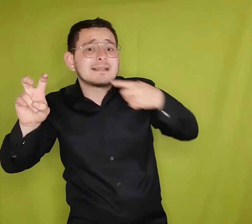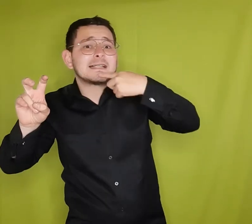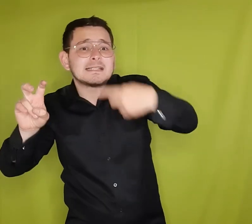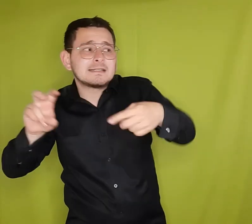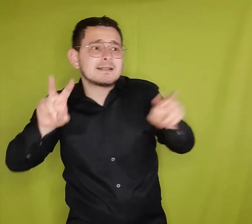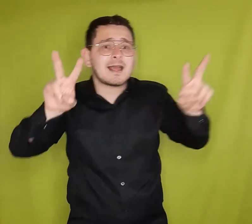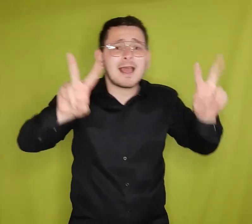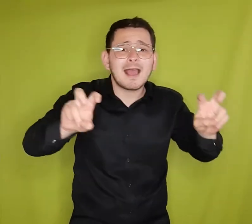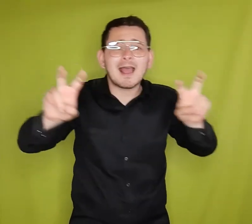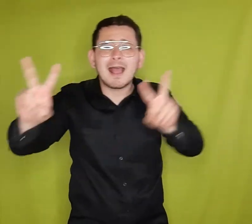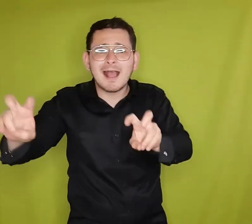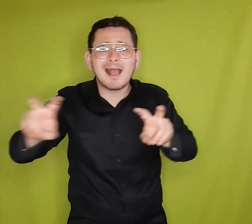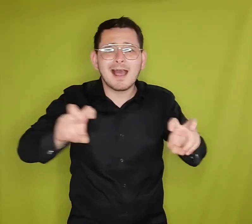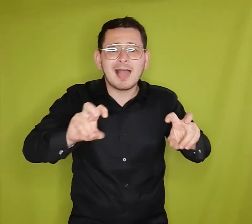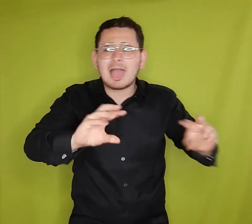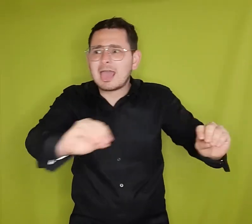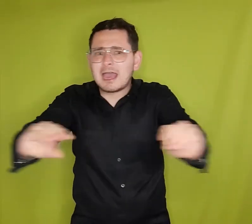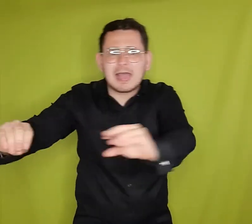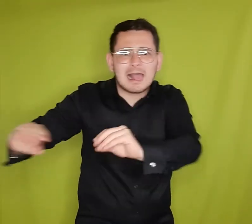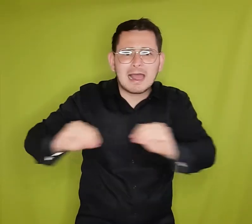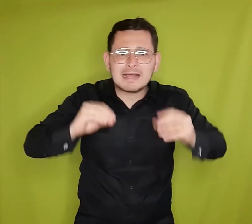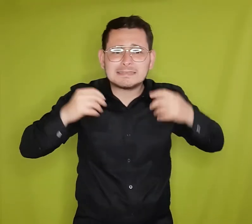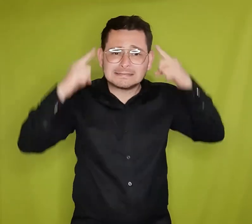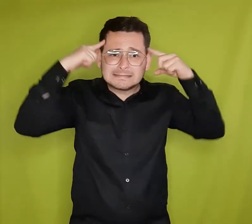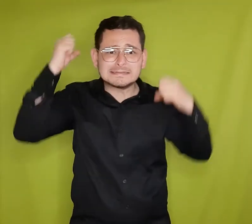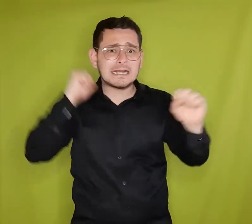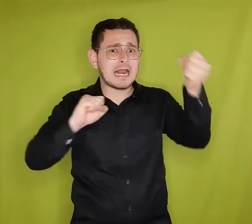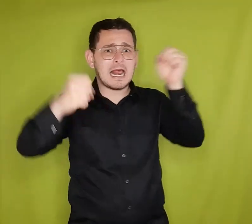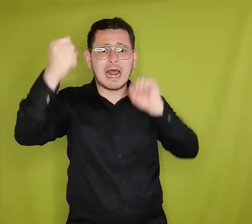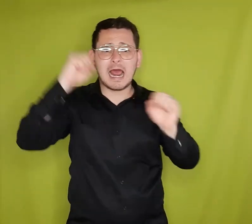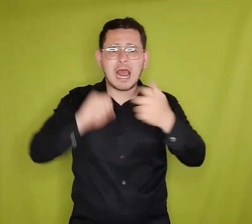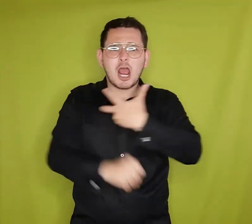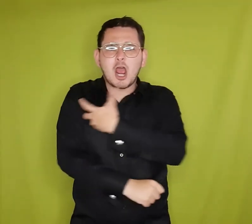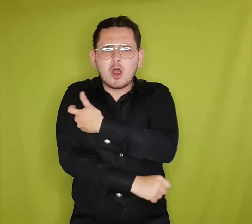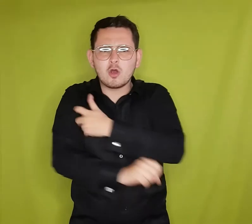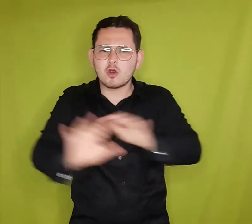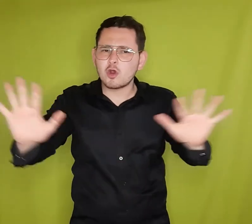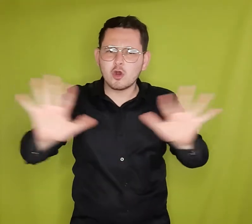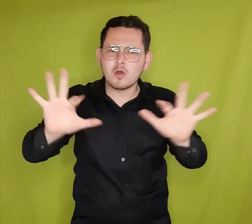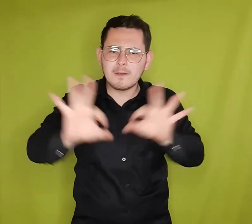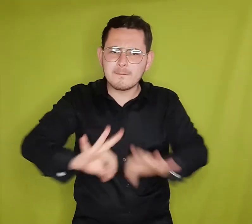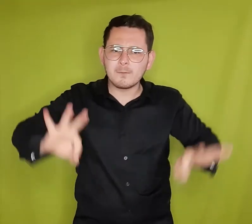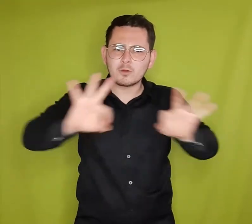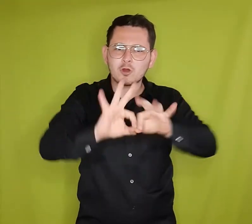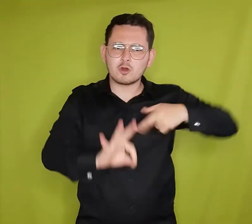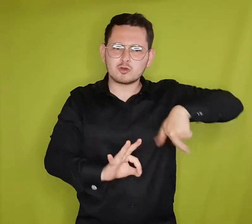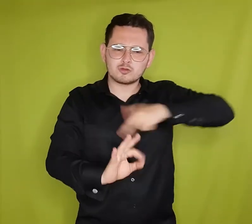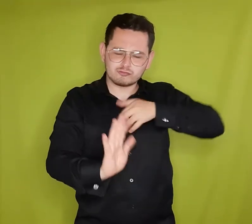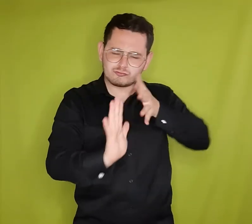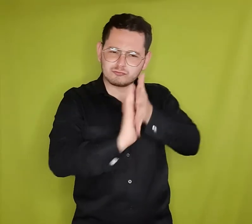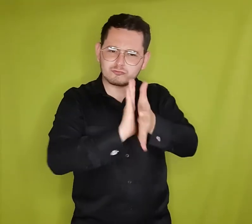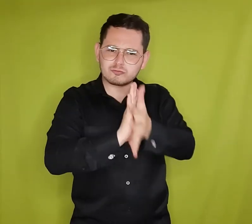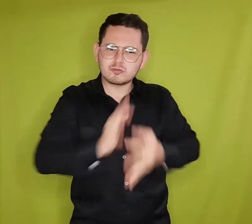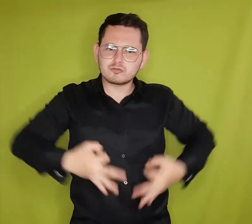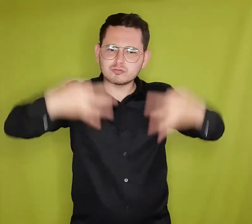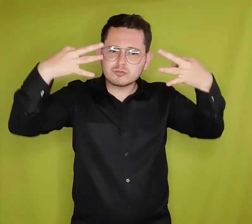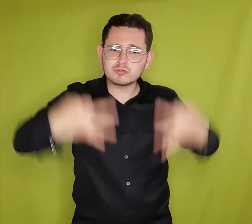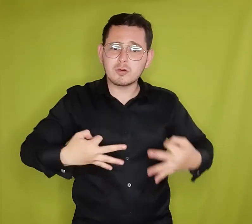pánico sobre la vacunación contra COVID-19 garantizando desde la administración municipal que una vez